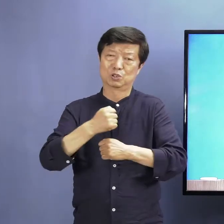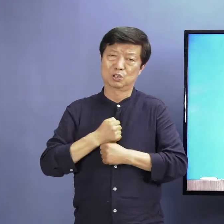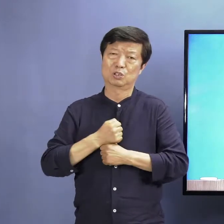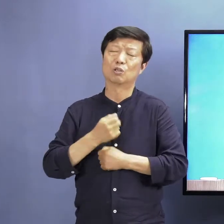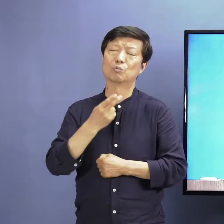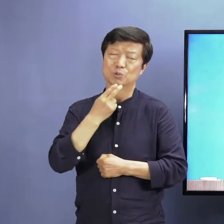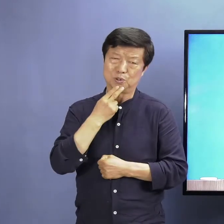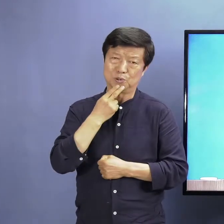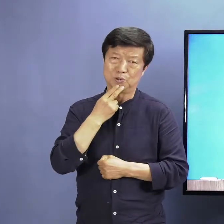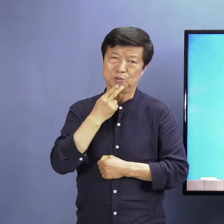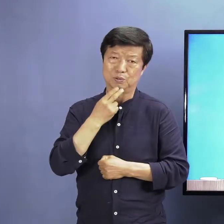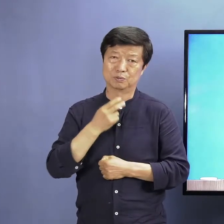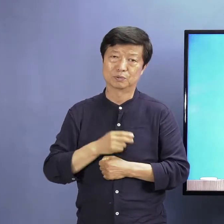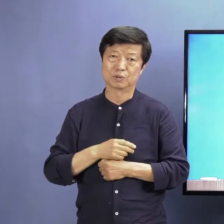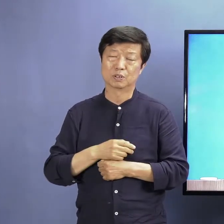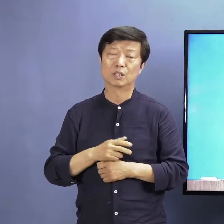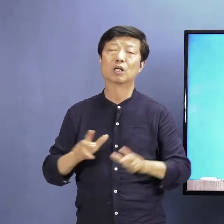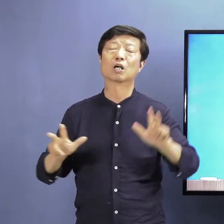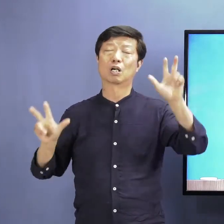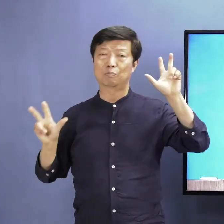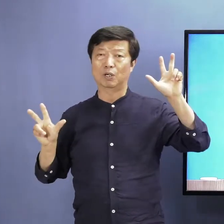있어도 지키는 게 아니에요.